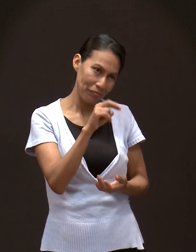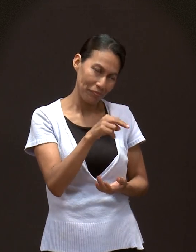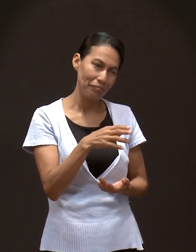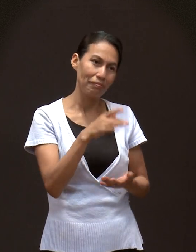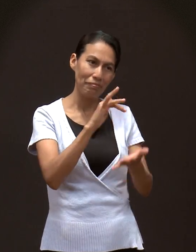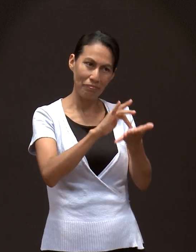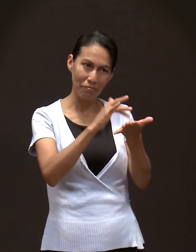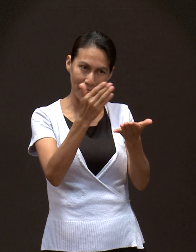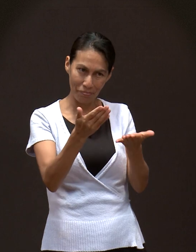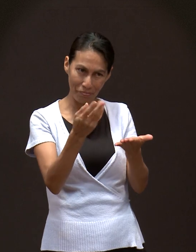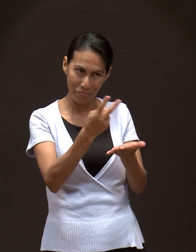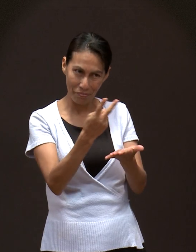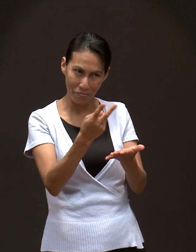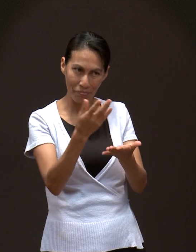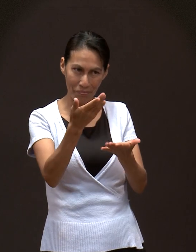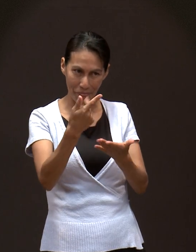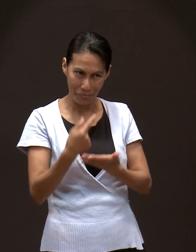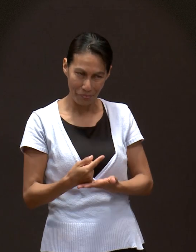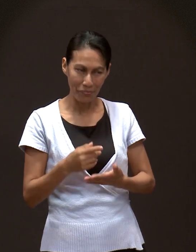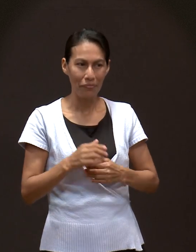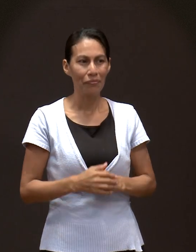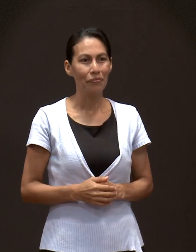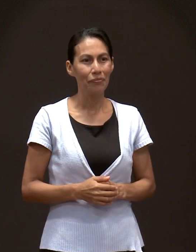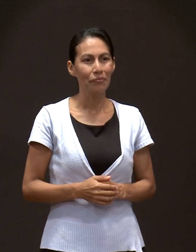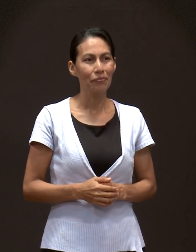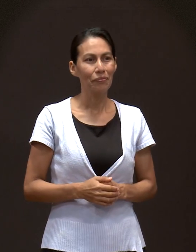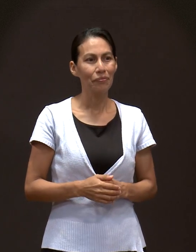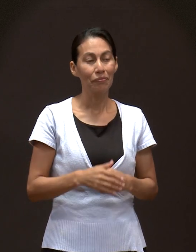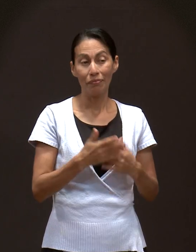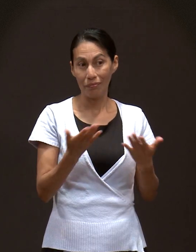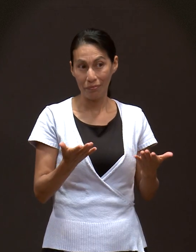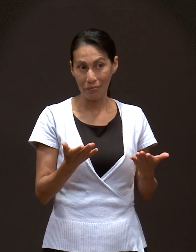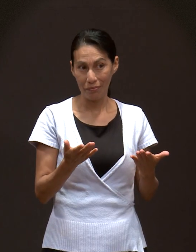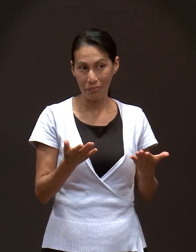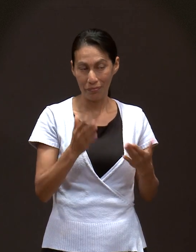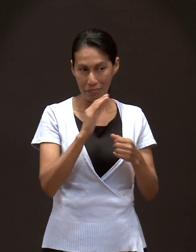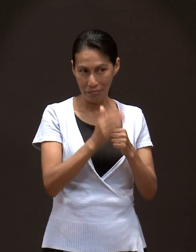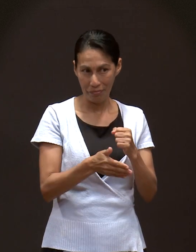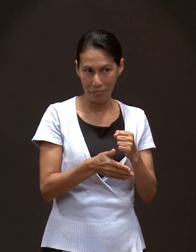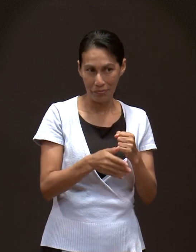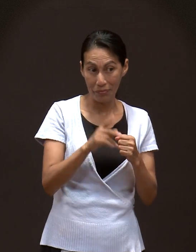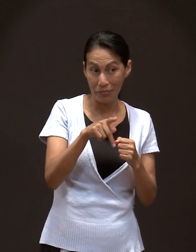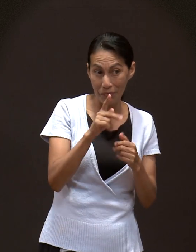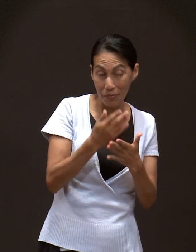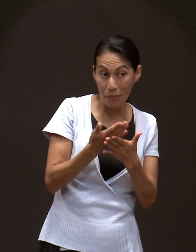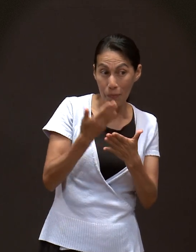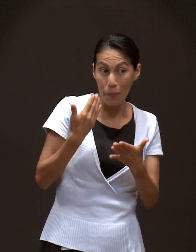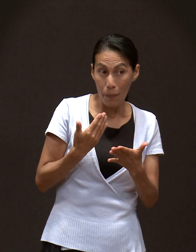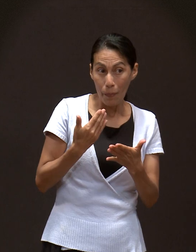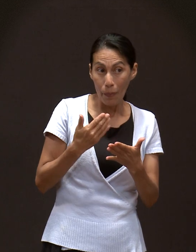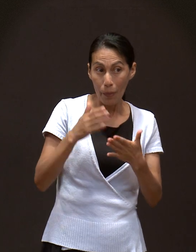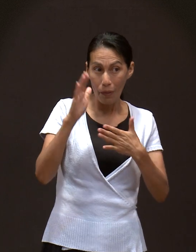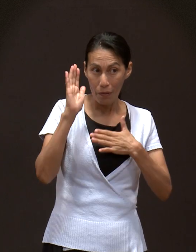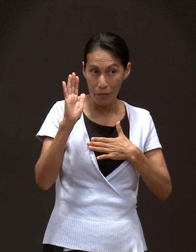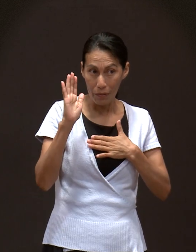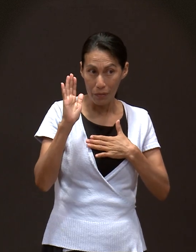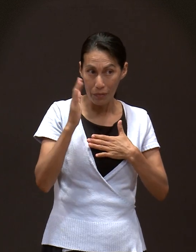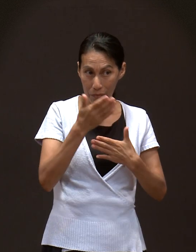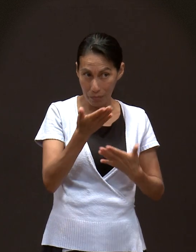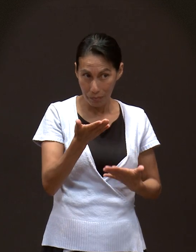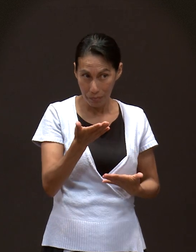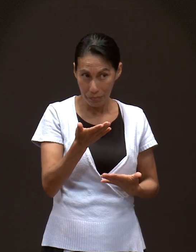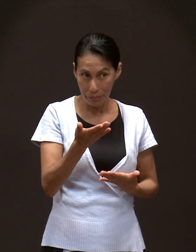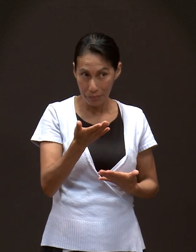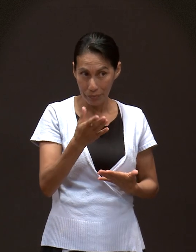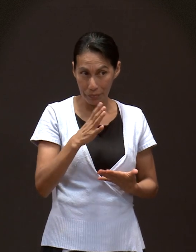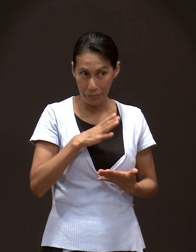lo mismo. Gracias chicos por estar acá. Nos vamos a despedir, pero antes quisiera que